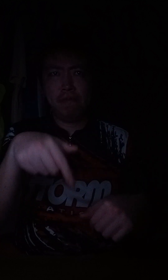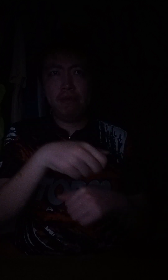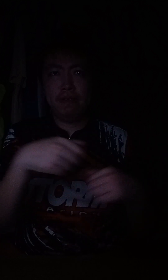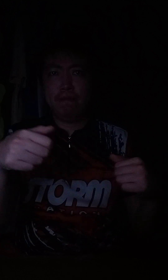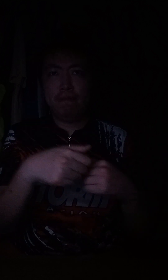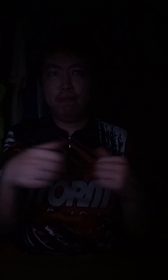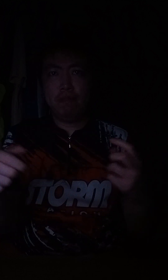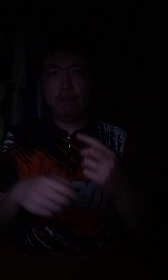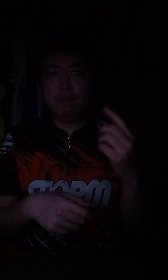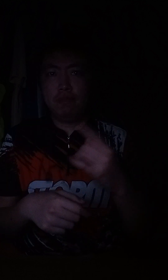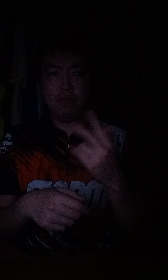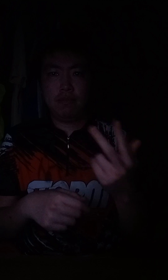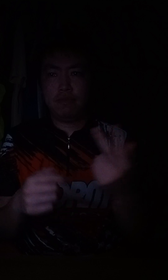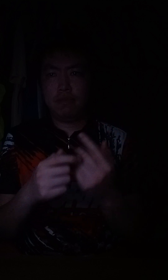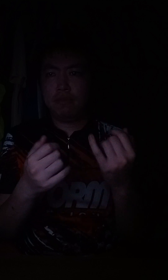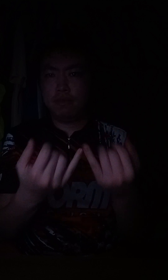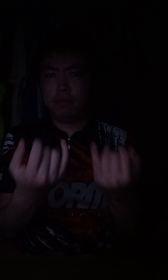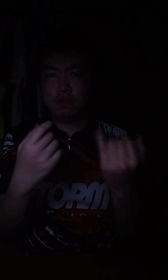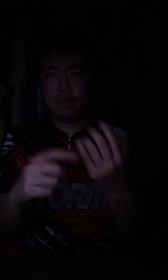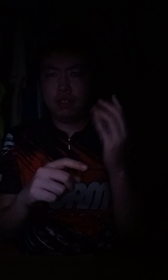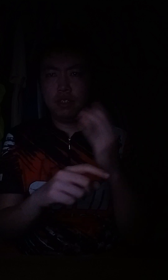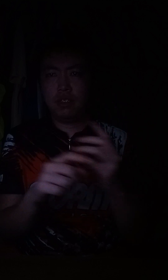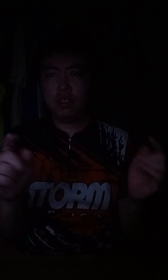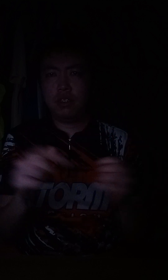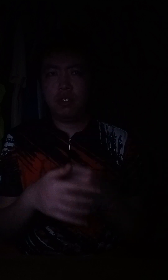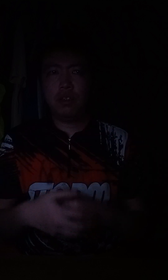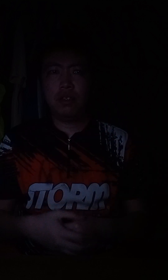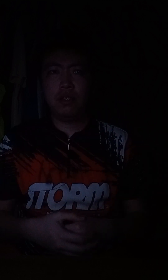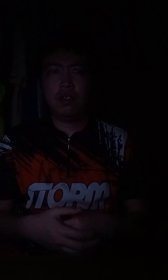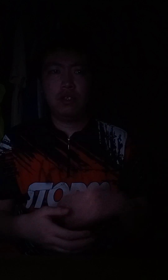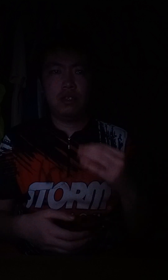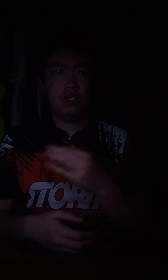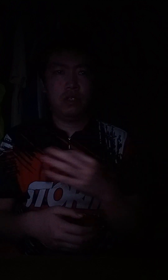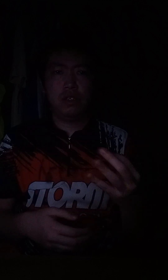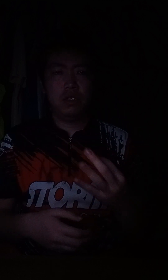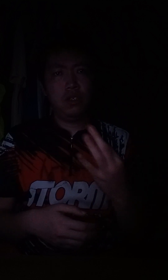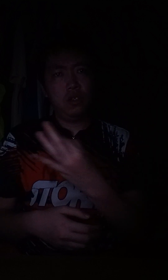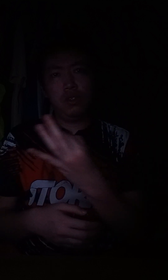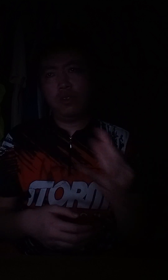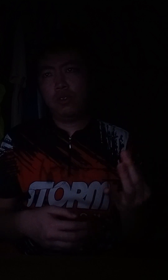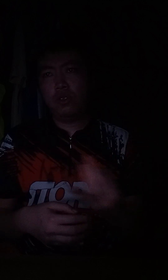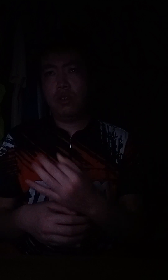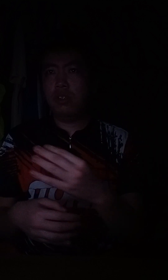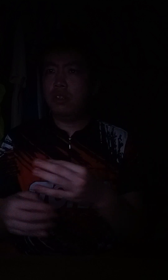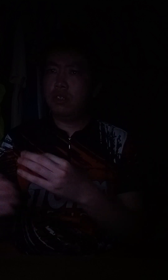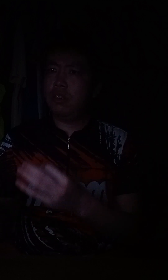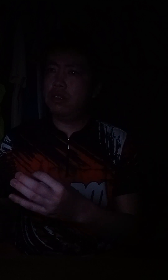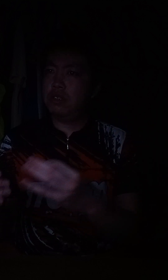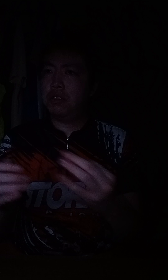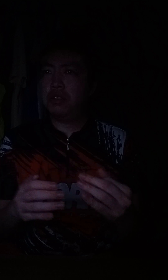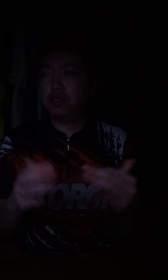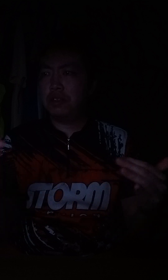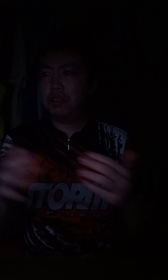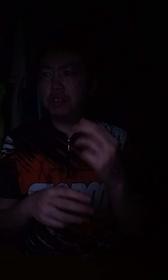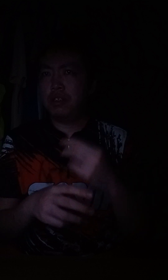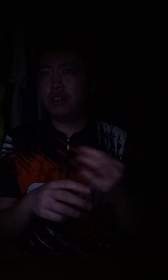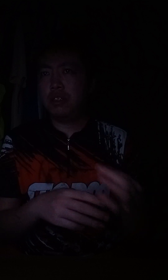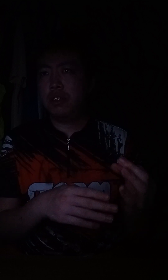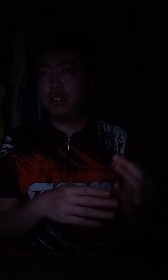들이받아서 30여 명이 크고 작은 부상을 입었습니다. 대전의 화훼 농가와 경기 포천에 있는 고물상에서 불이 나는 등 화재도